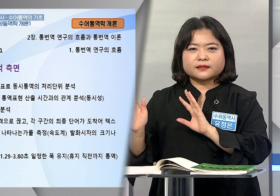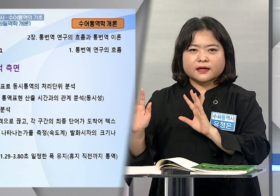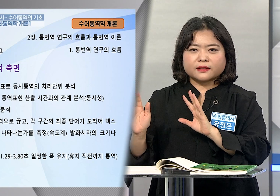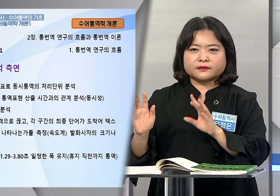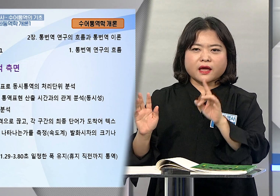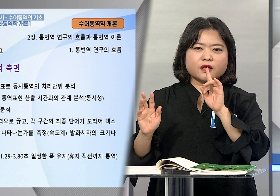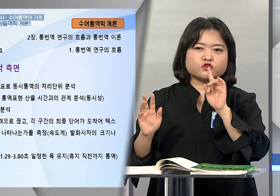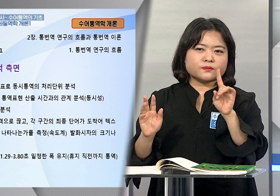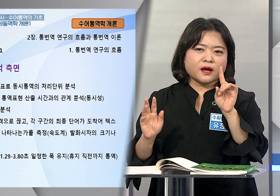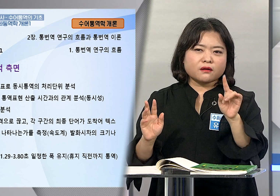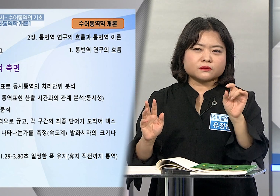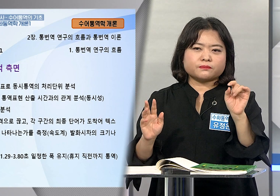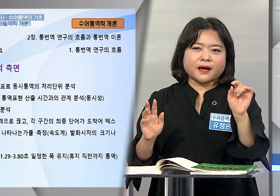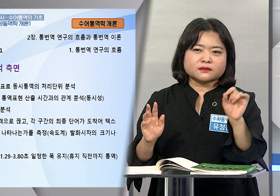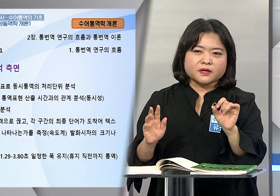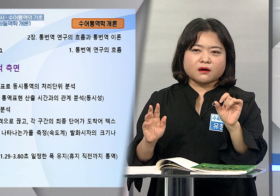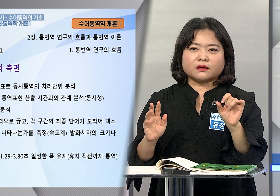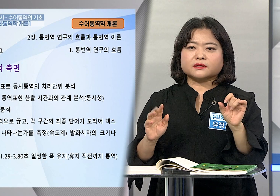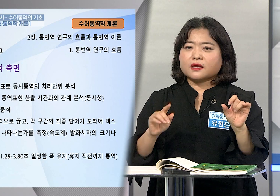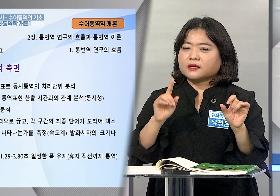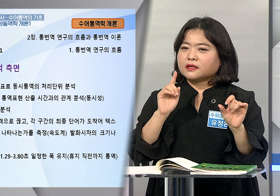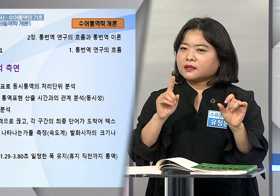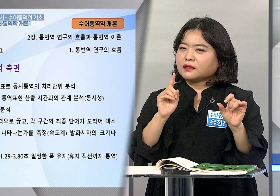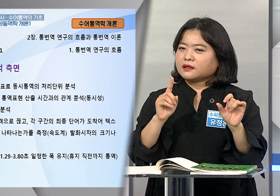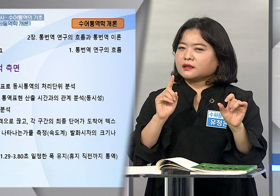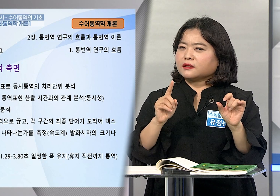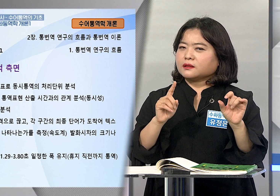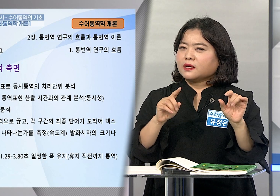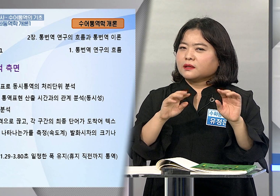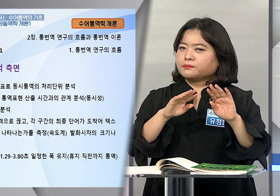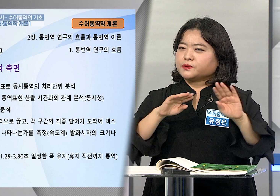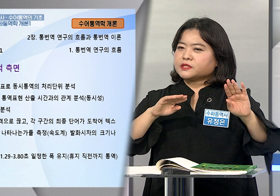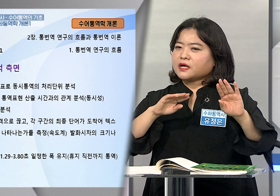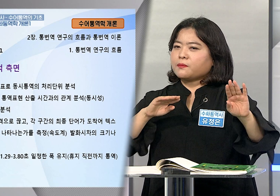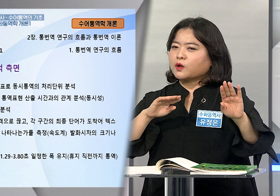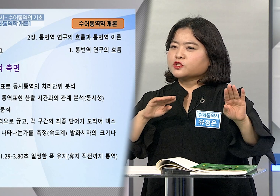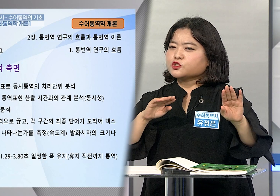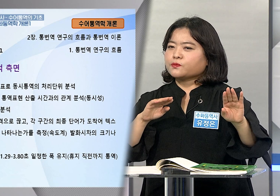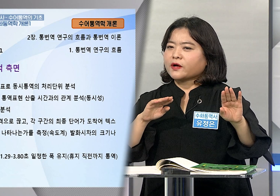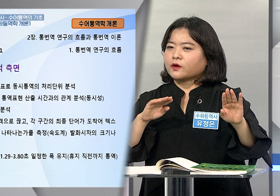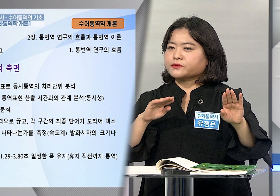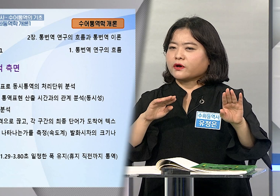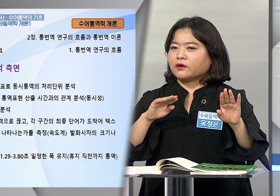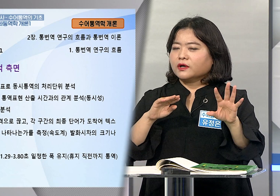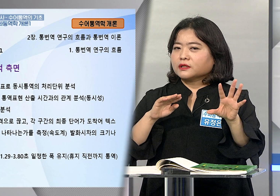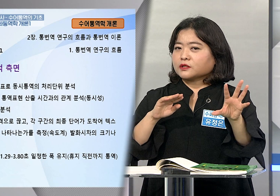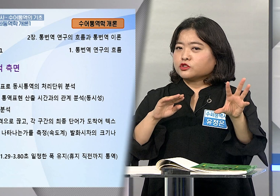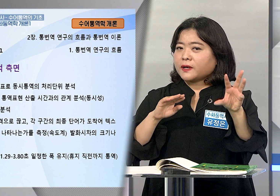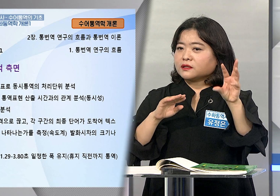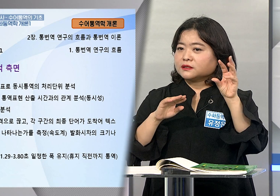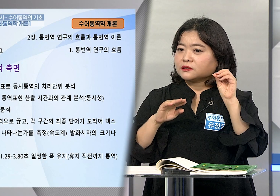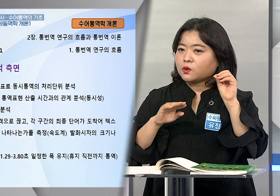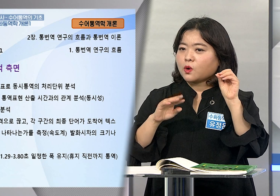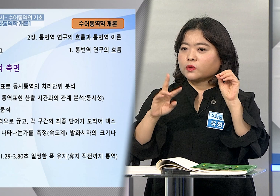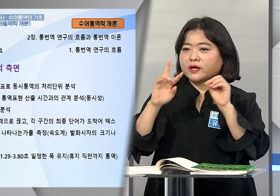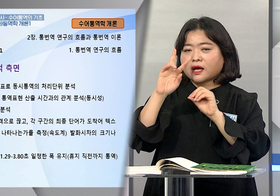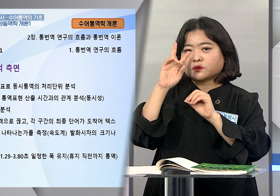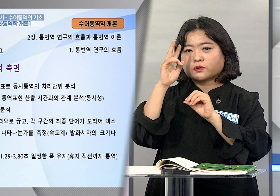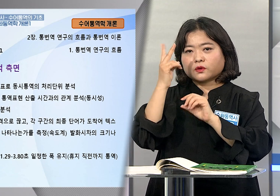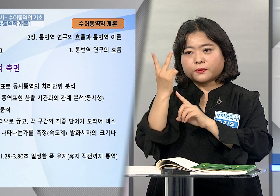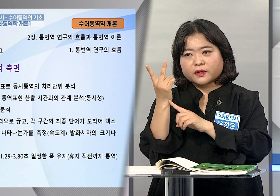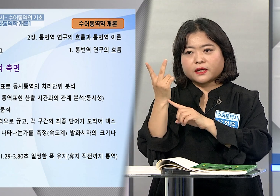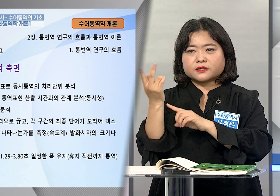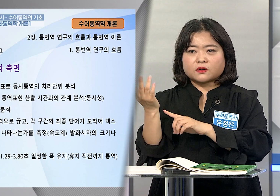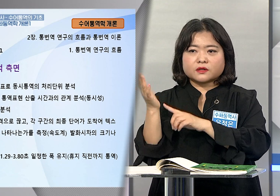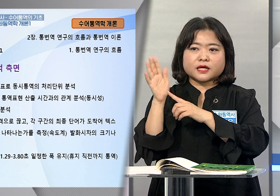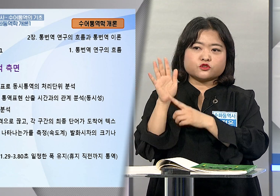동시통역에서 나타나는데 출발어가 빠르면 이 시차가 벌어질 수밖에 없어요. 그러니까 출발을 듣고 내가